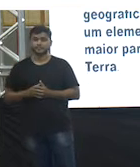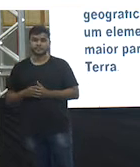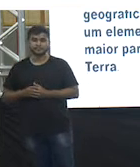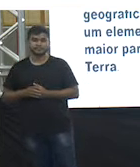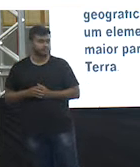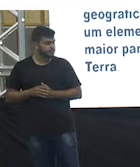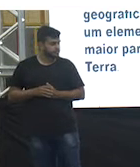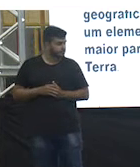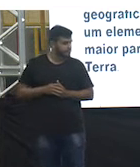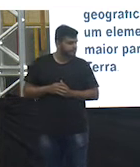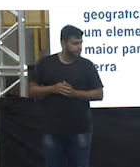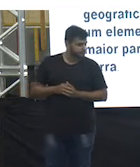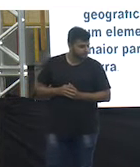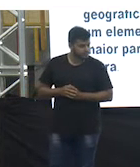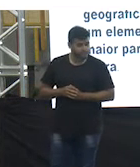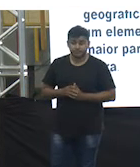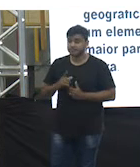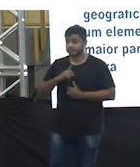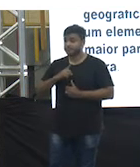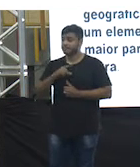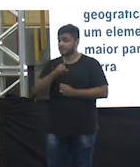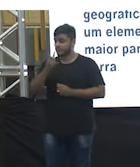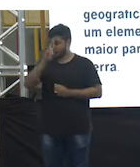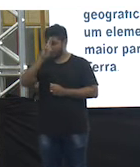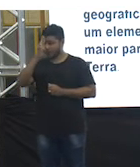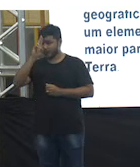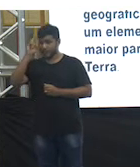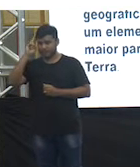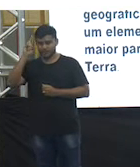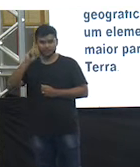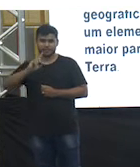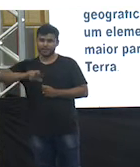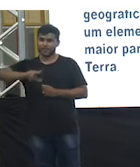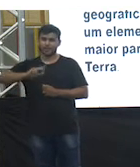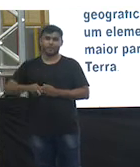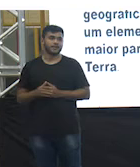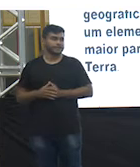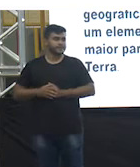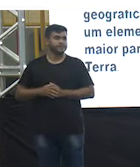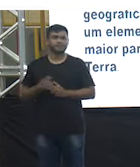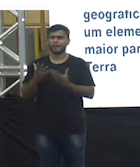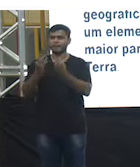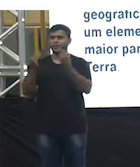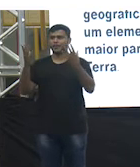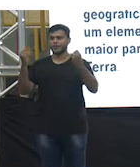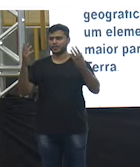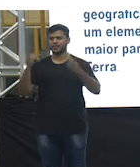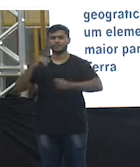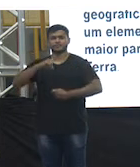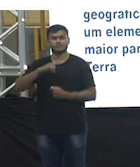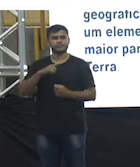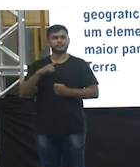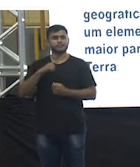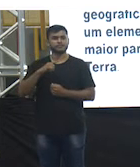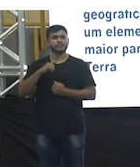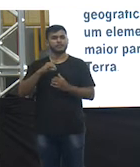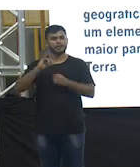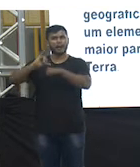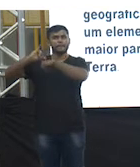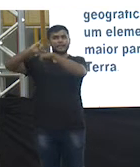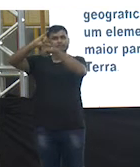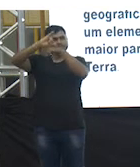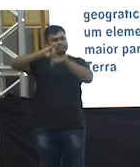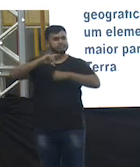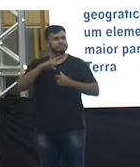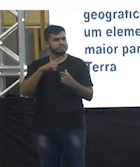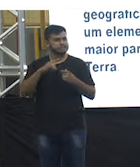através de aplicativos. A gente fala de Uber, mas não é só o Uber. A gente tem aí 10, 15 aplicativos hoje nas grandes cidades brasileiras,